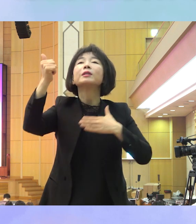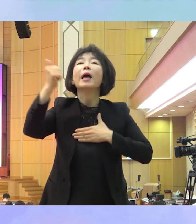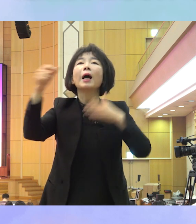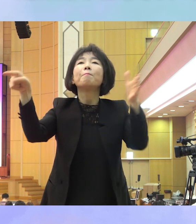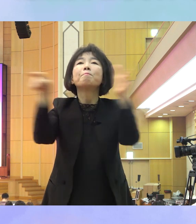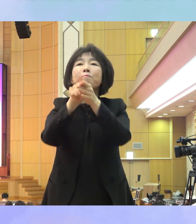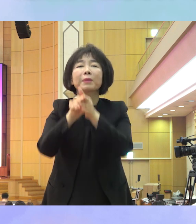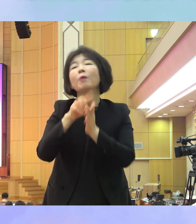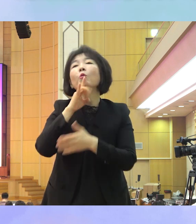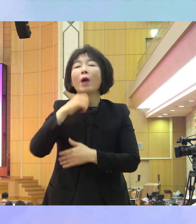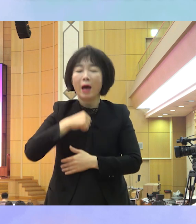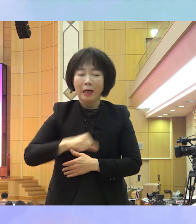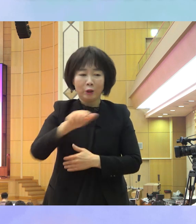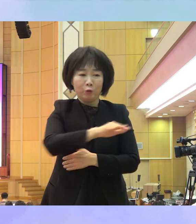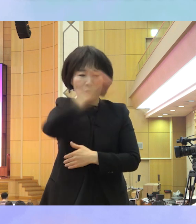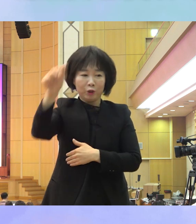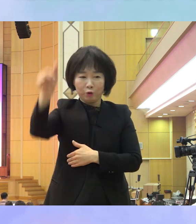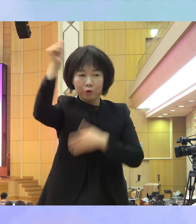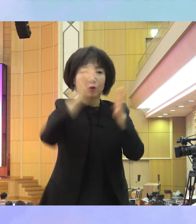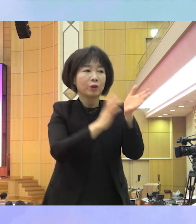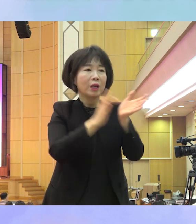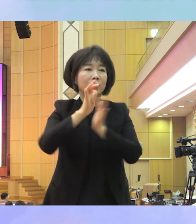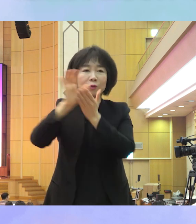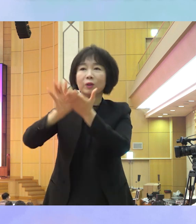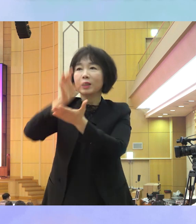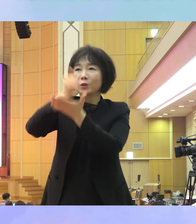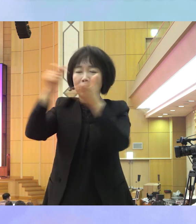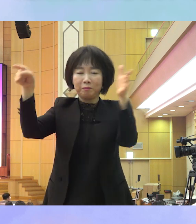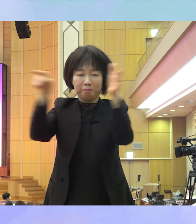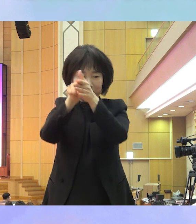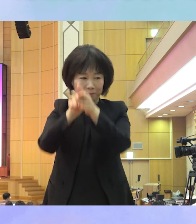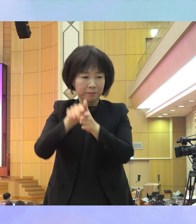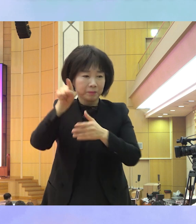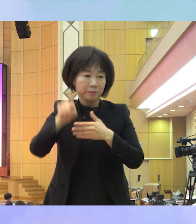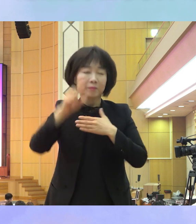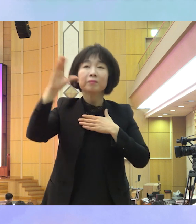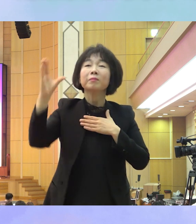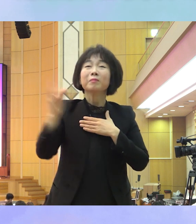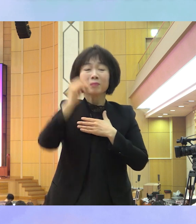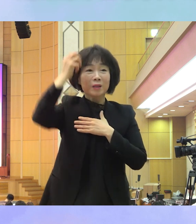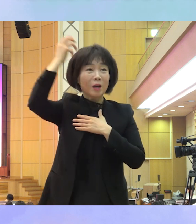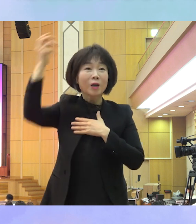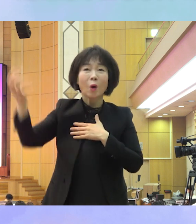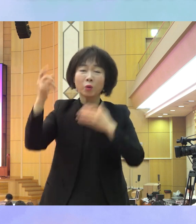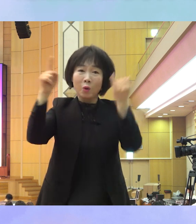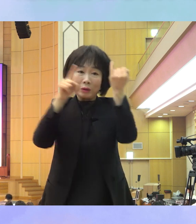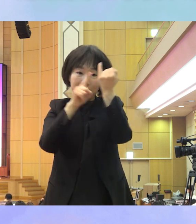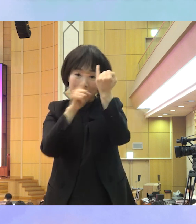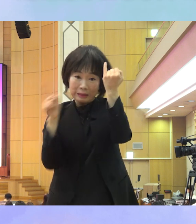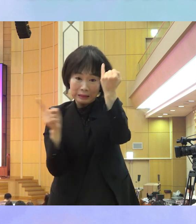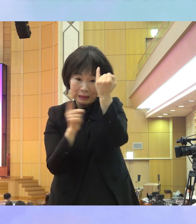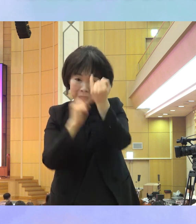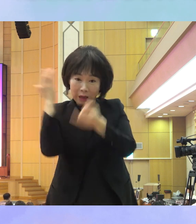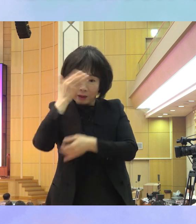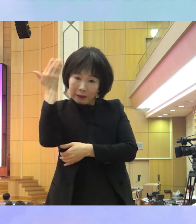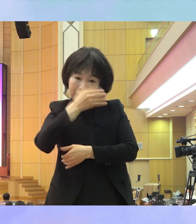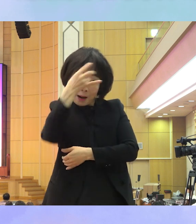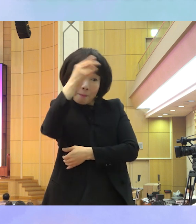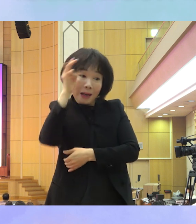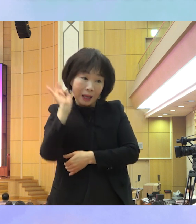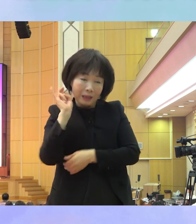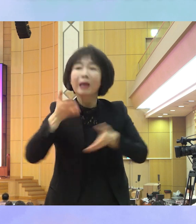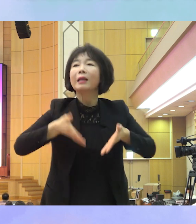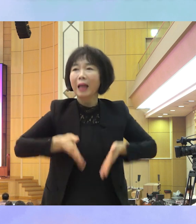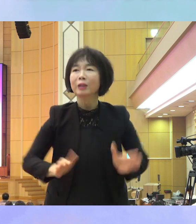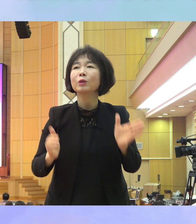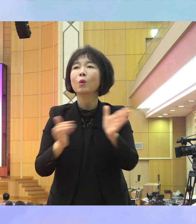믿사오며 그 외아들 우리 주 예수 그리스도를 믿사오니 이는 성령으로 잉태하사 동정녀